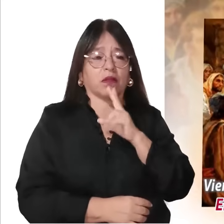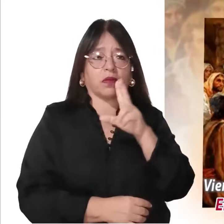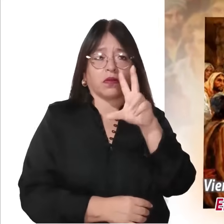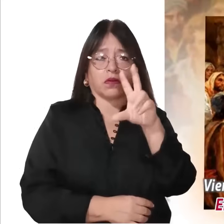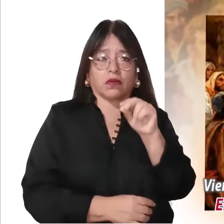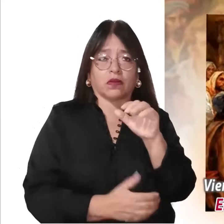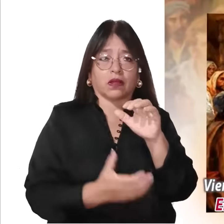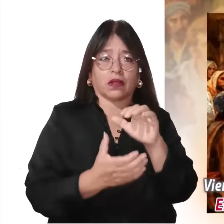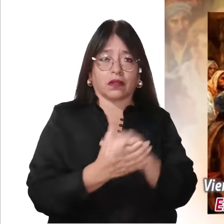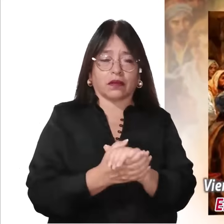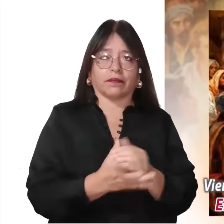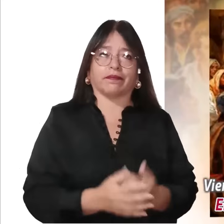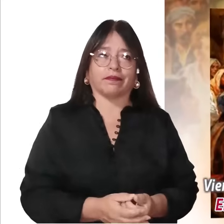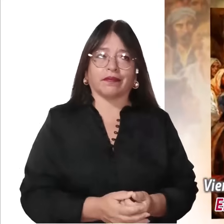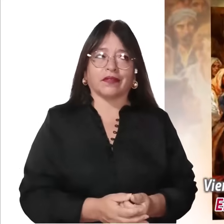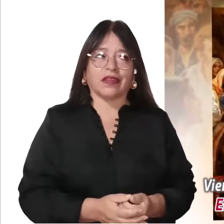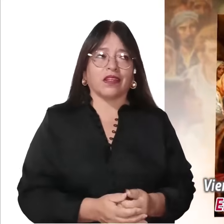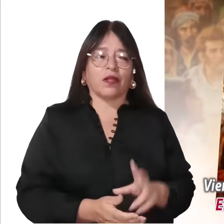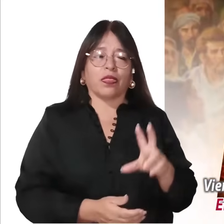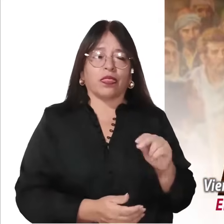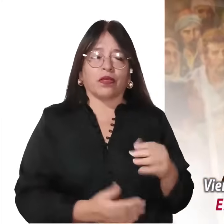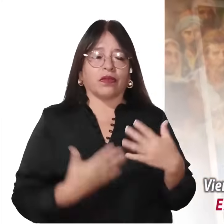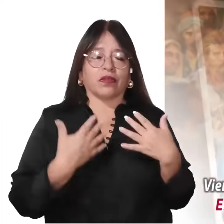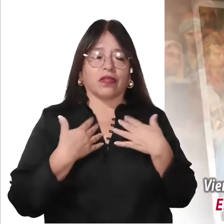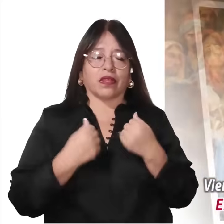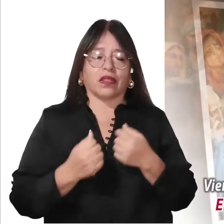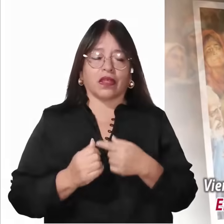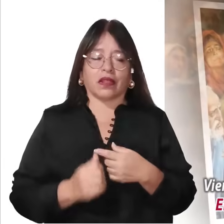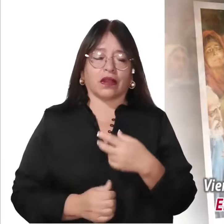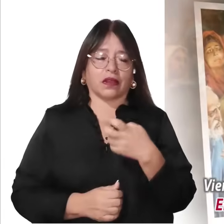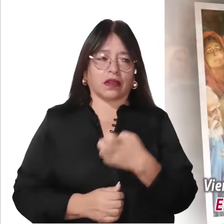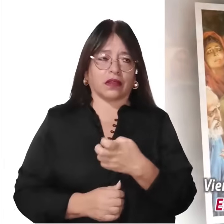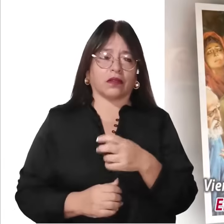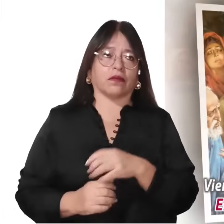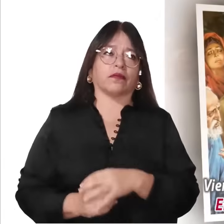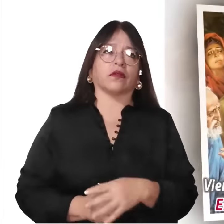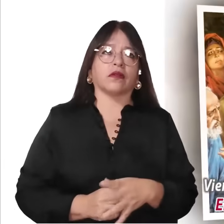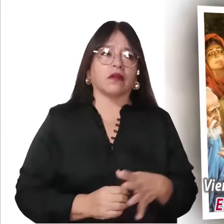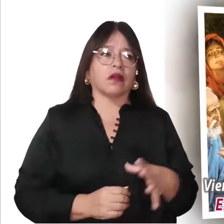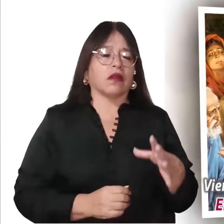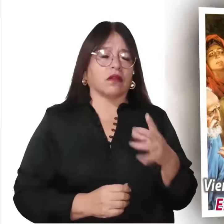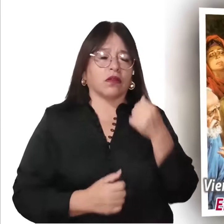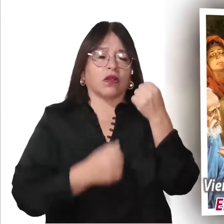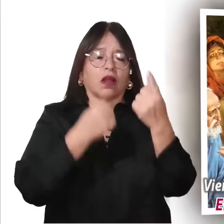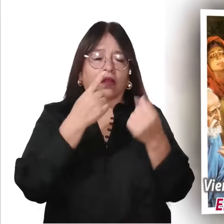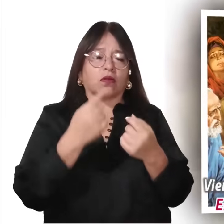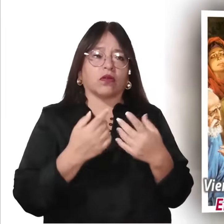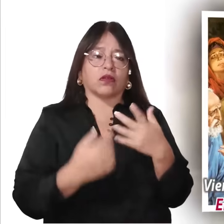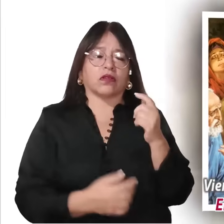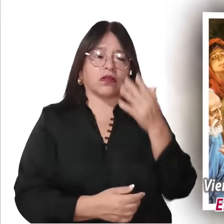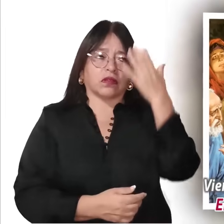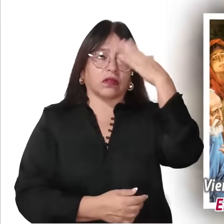Pero Jesús les dijo, No todos comprenden esta enseñanza, sino sólo aquellos a quienes se les ha concedido.